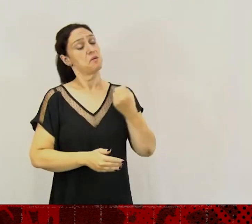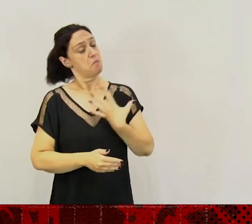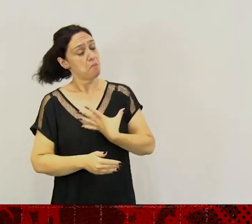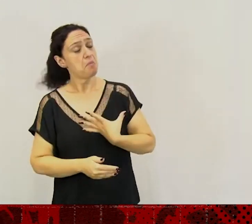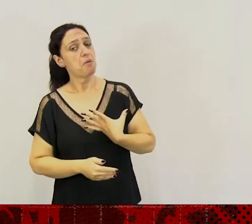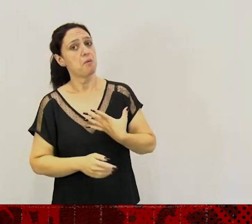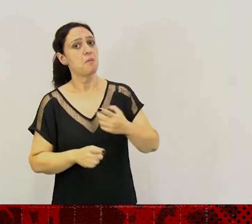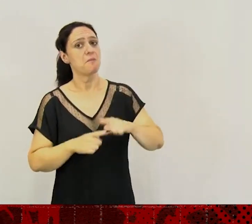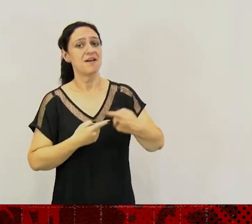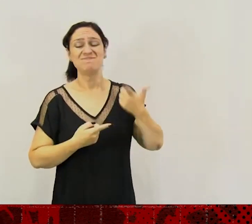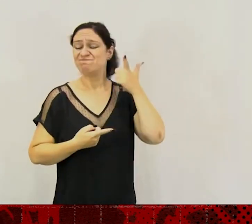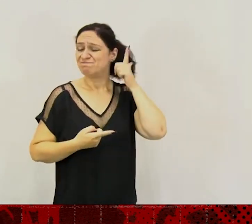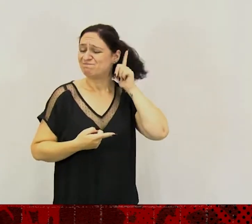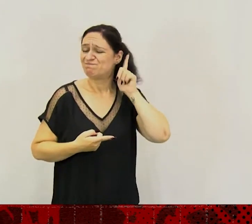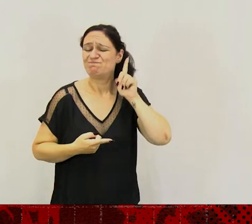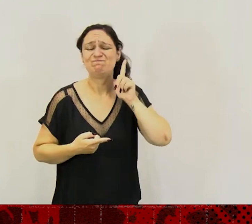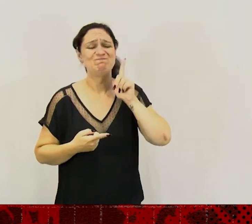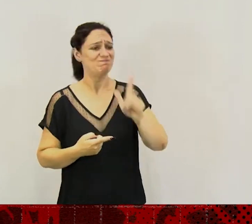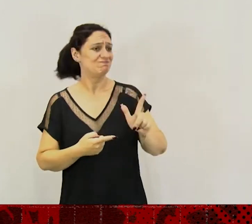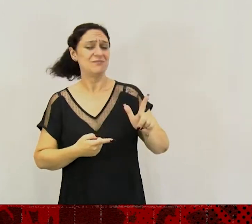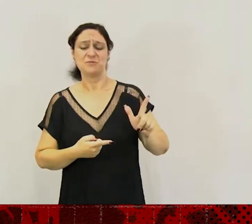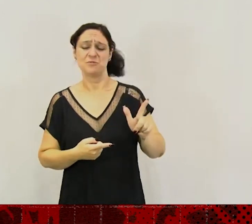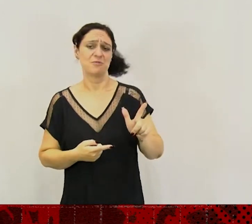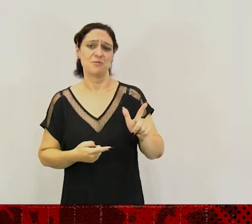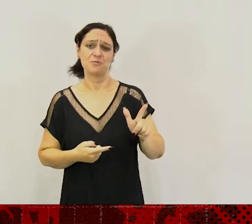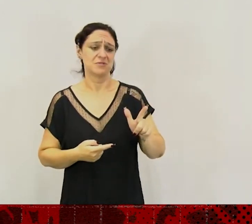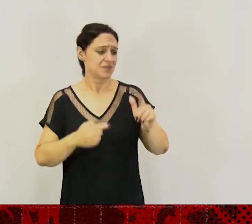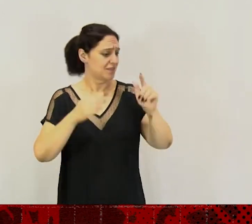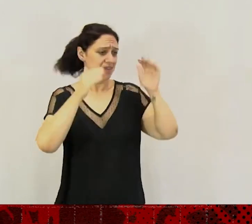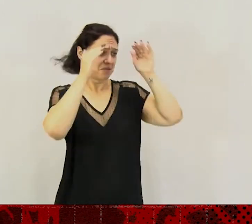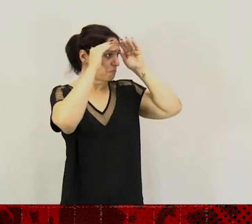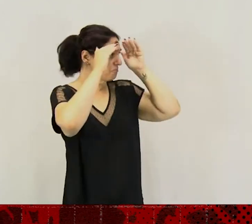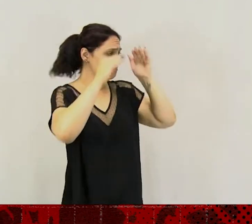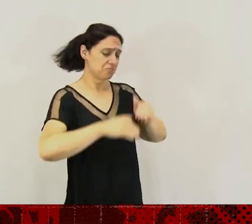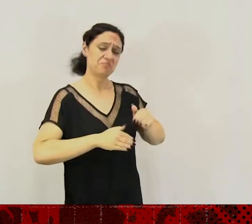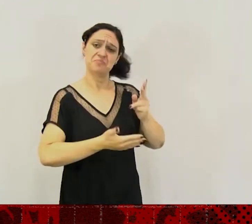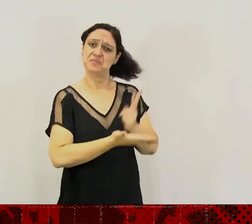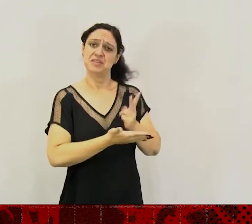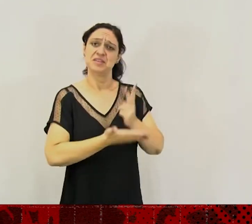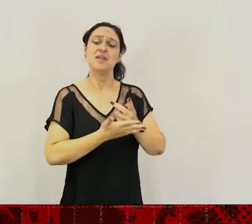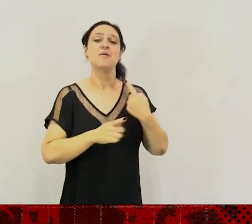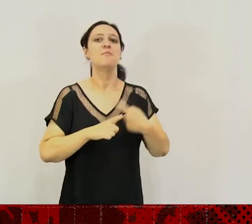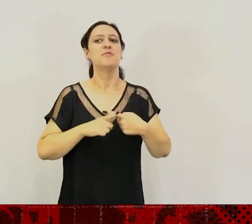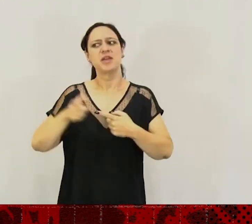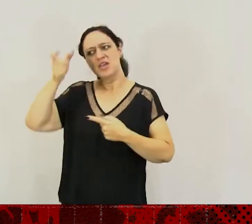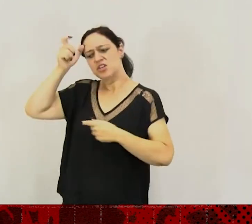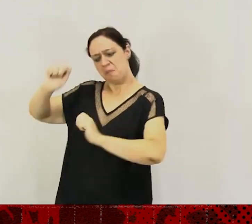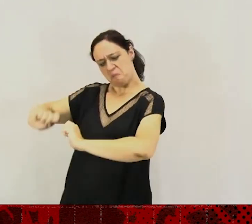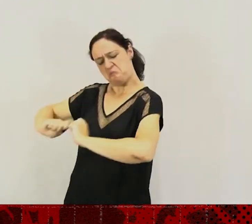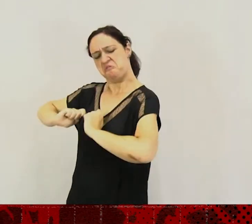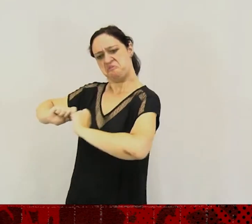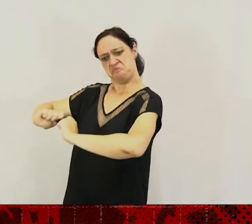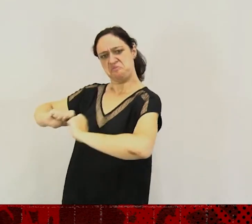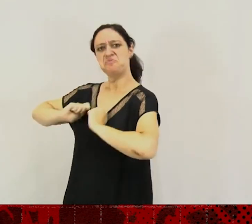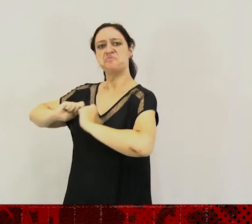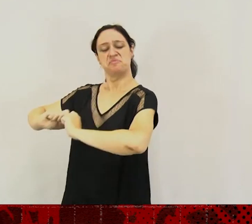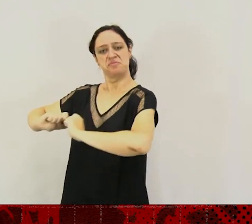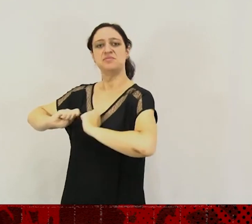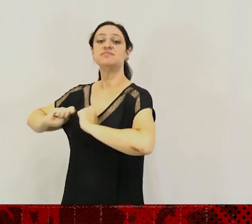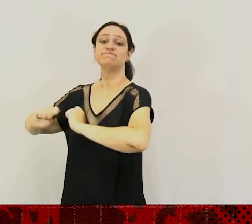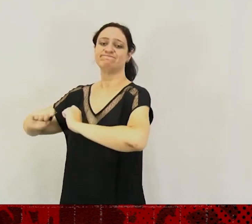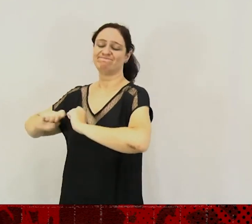melhor. Mas muitas vezes nós não conseguíamos, porque havia alguma coisa em nós que atuava em nós,